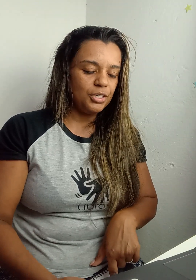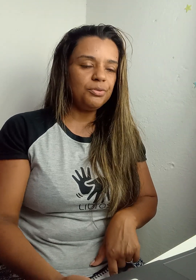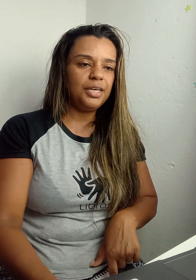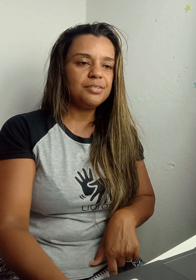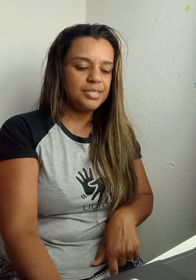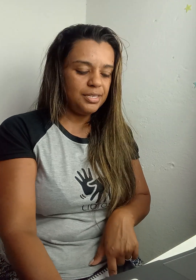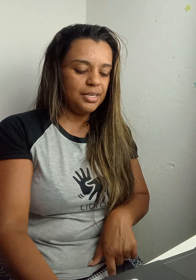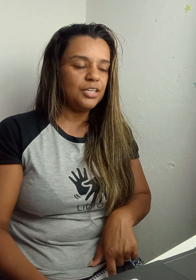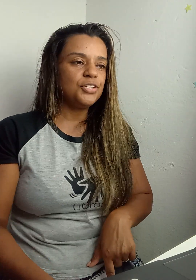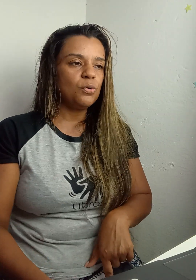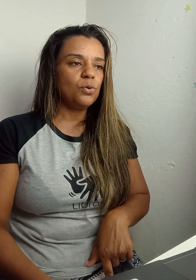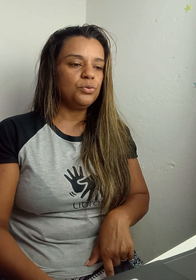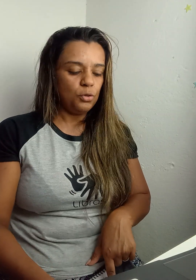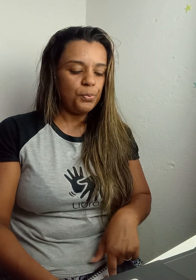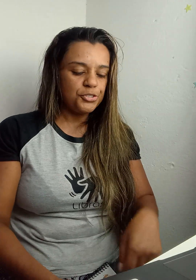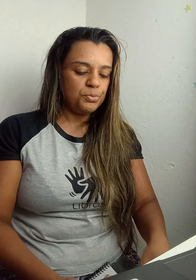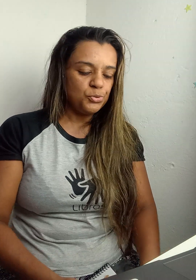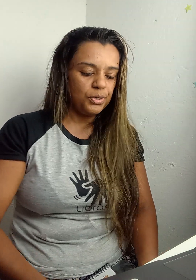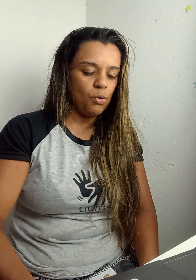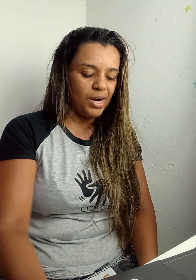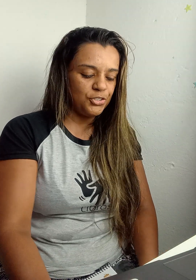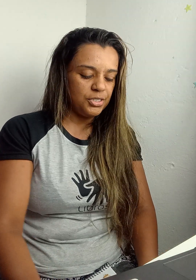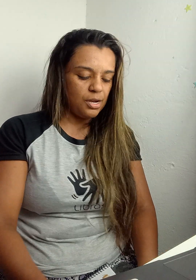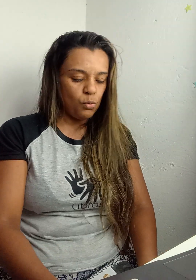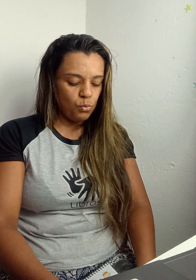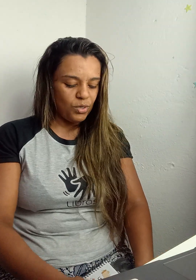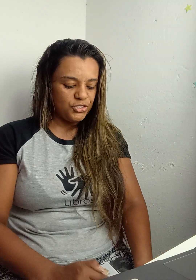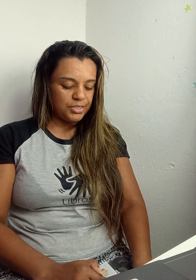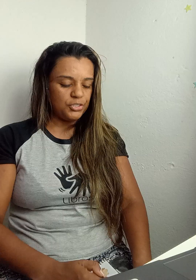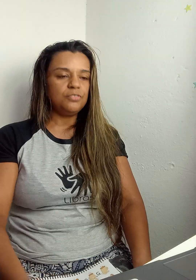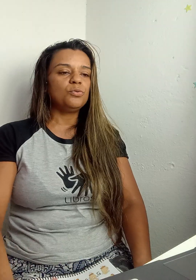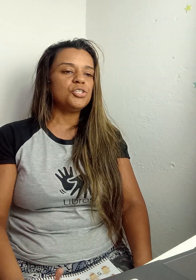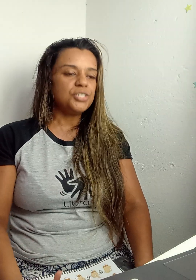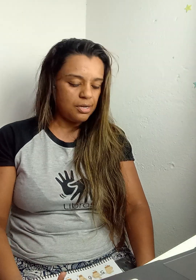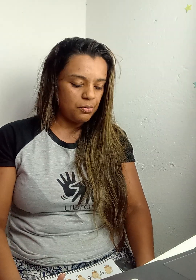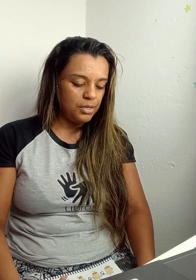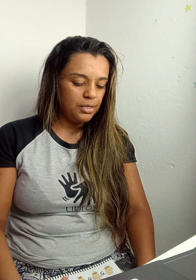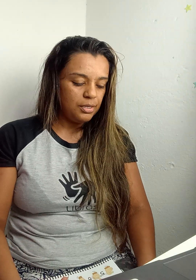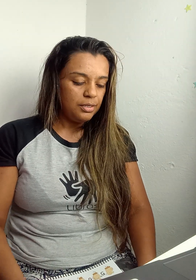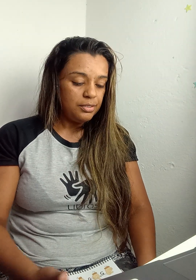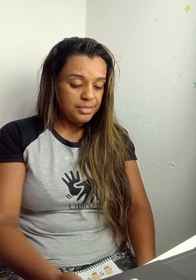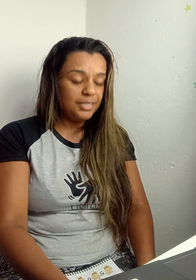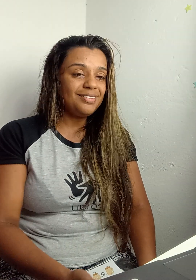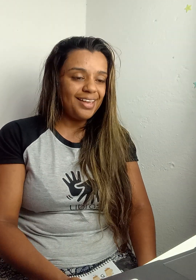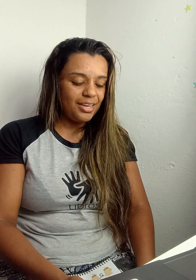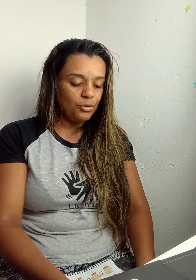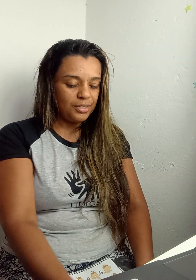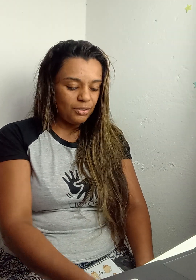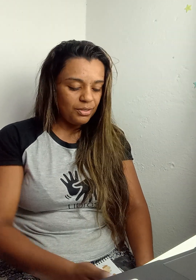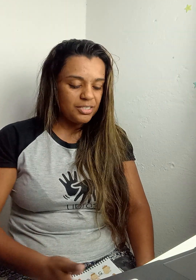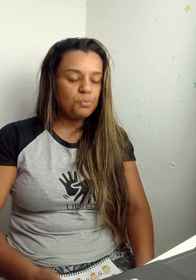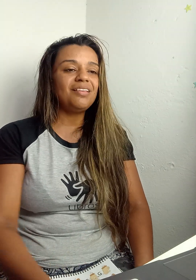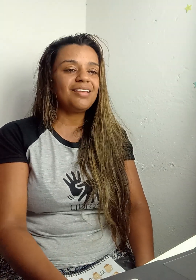eu tenho que seguir aqui de acordo. Eu não posso misturar o cardinal com quantitativo com ordinal. Se tem, eu tenho que respeitar